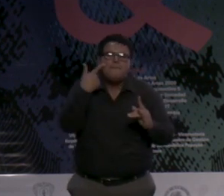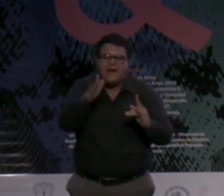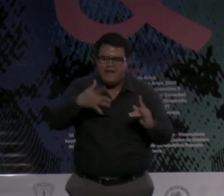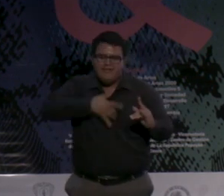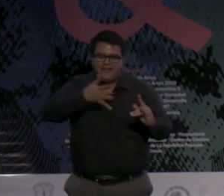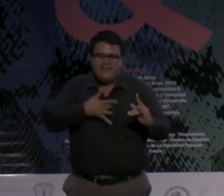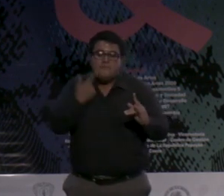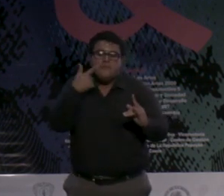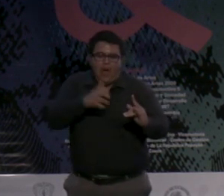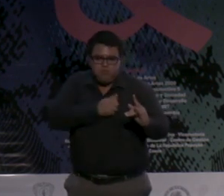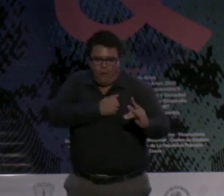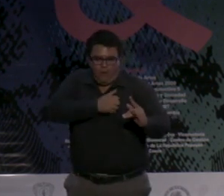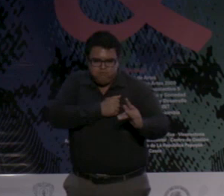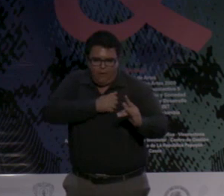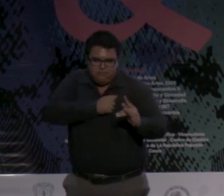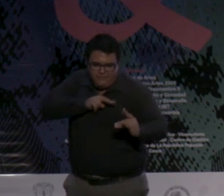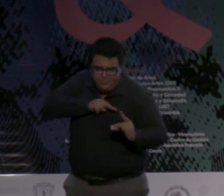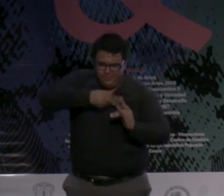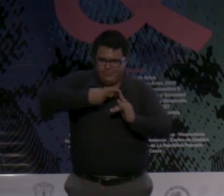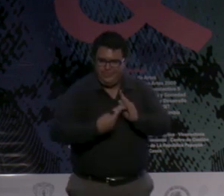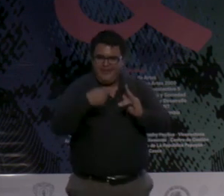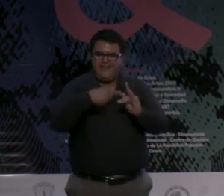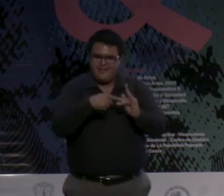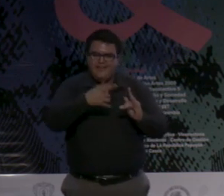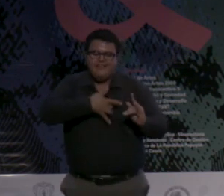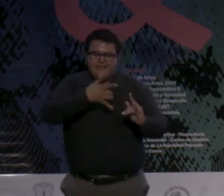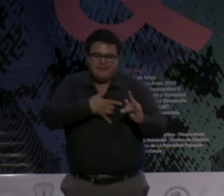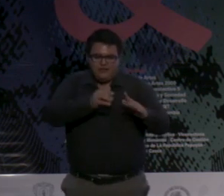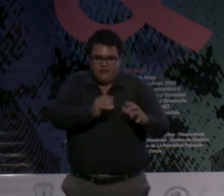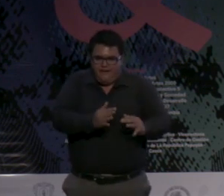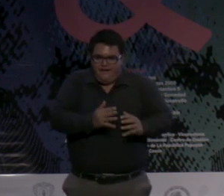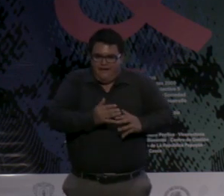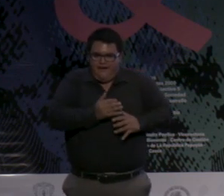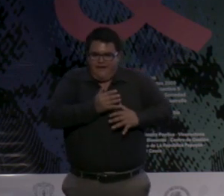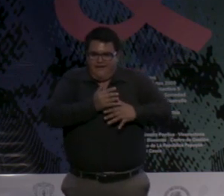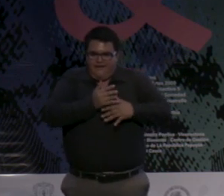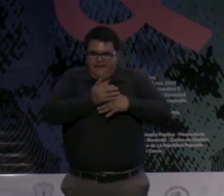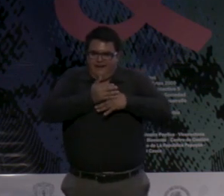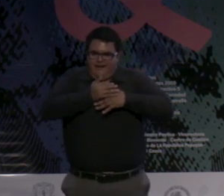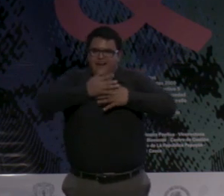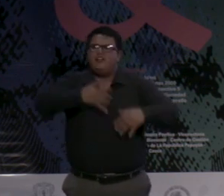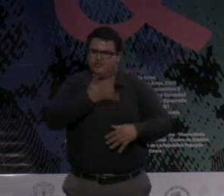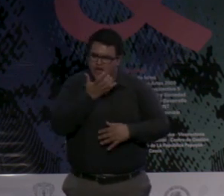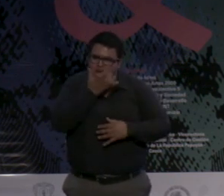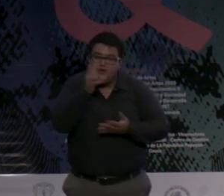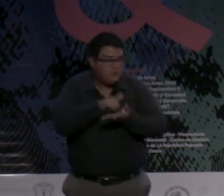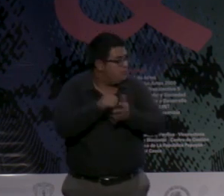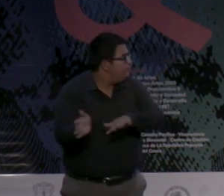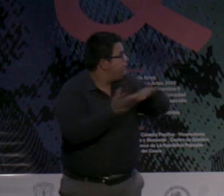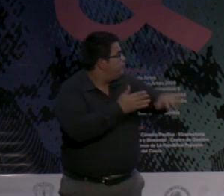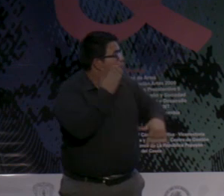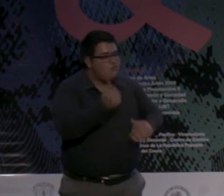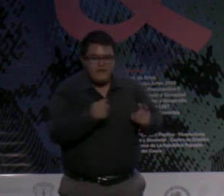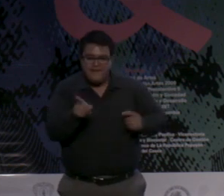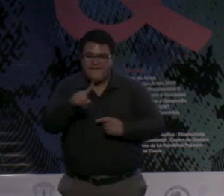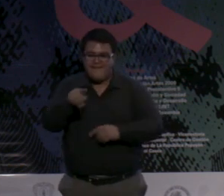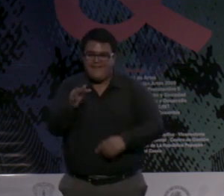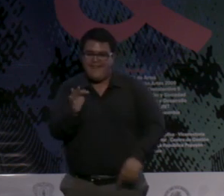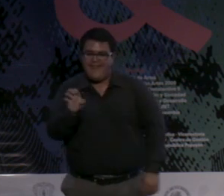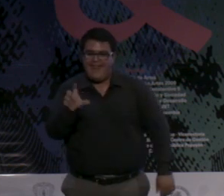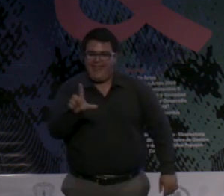esas charlas les decía, llévame al lugar más cálido de tu casa, constantemente el lugar más cálido de la casa fue lo primero que construyeron. Siempre